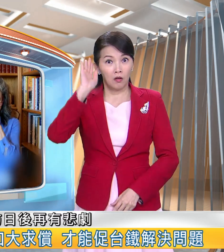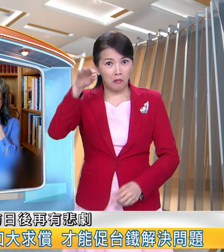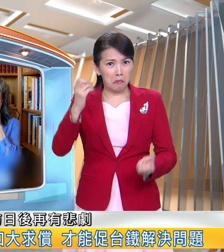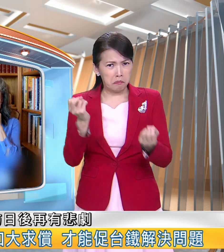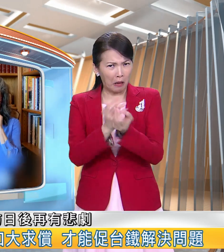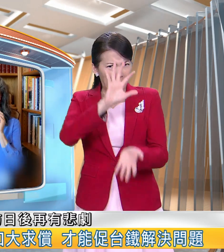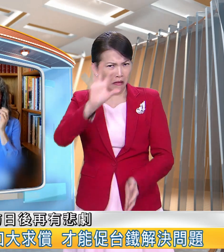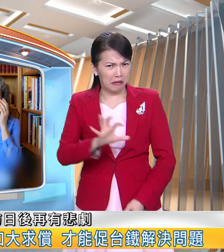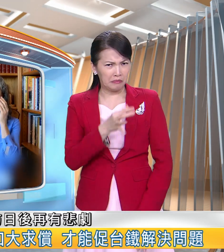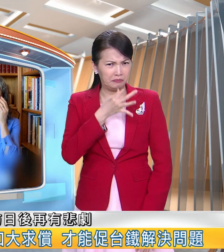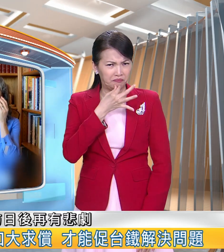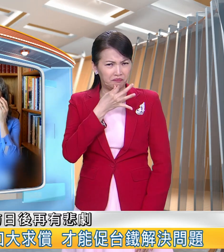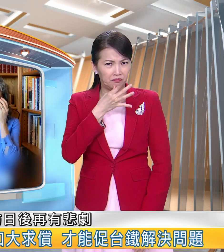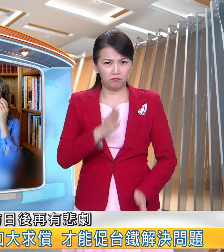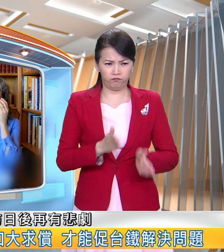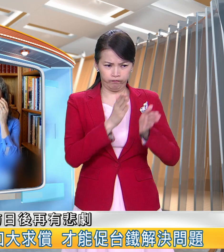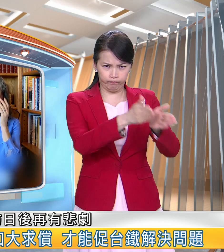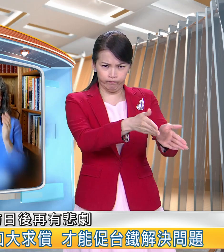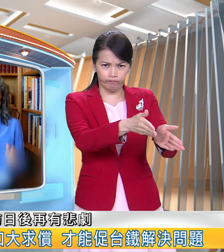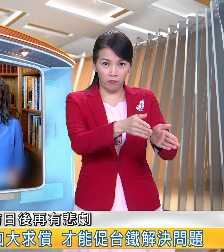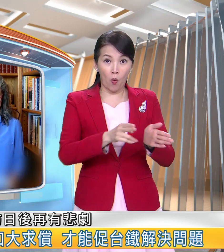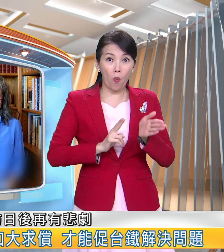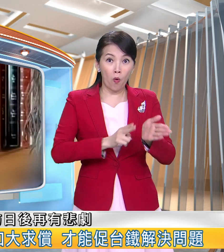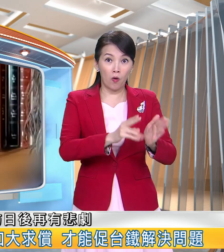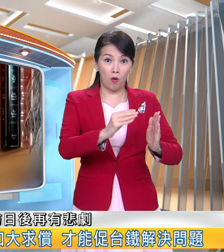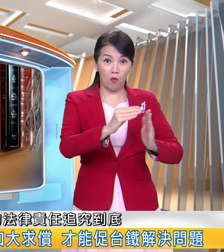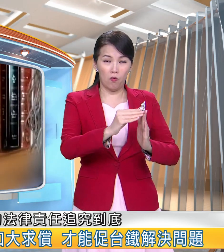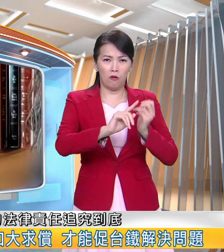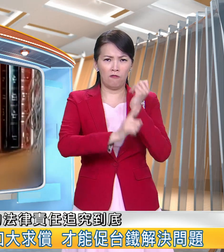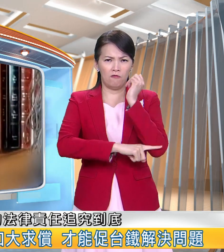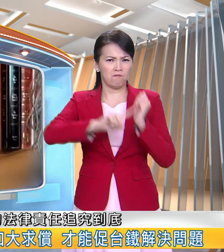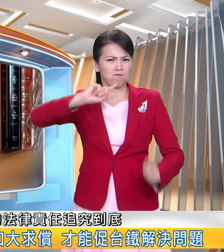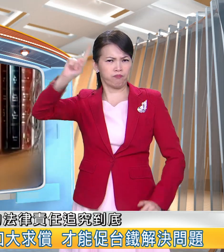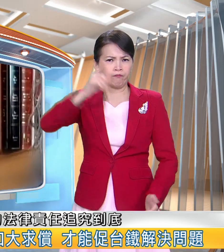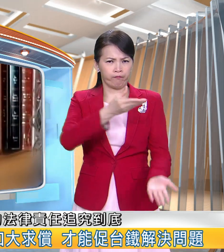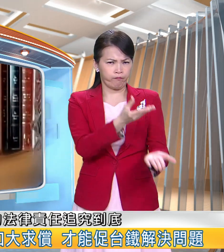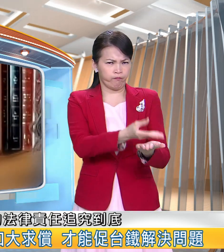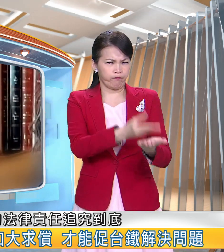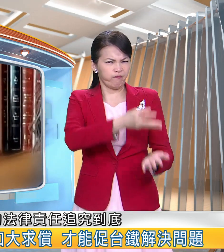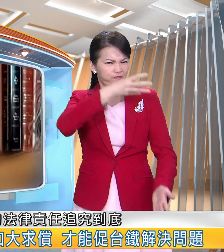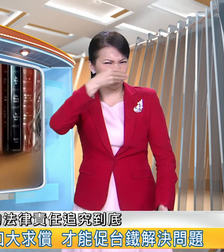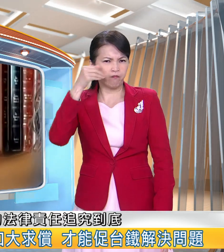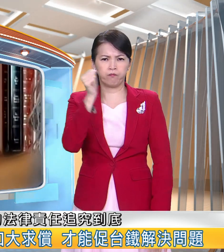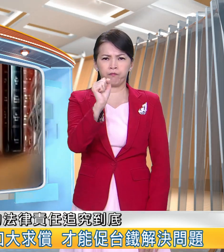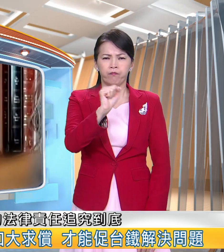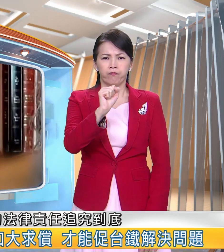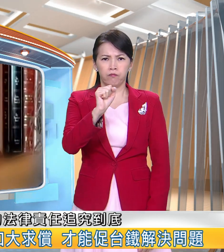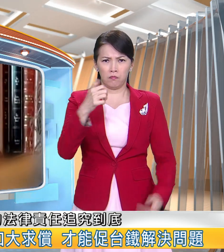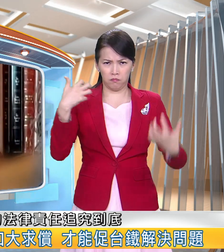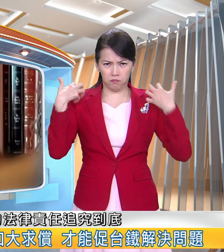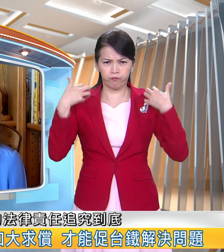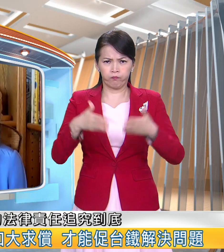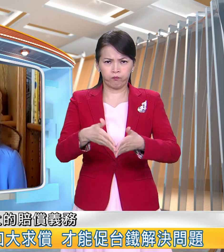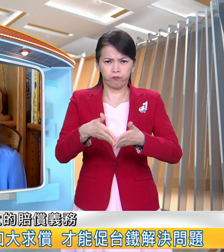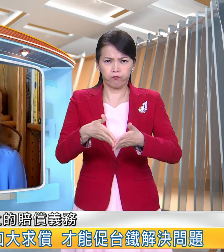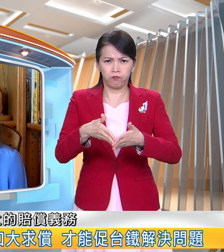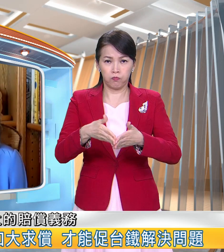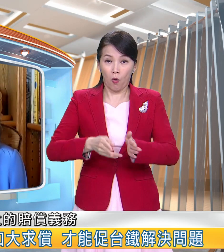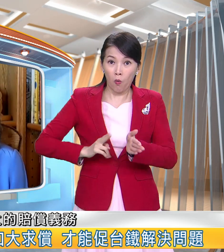了预防日后再有悲剧，必须对台铁的法律责任追究到底，要求承担更大的赔